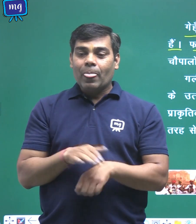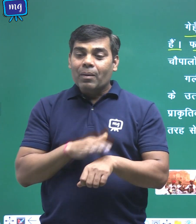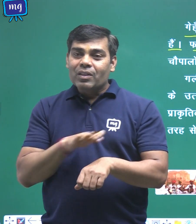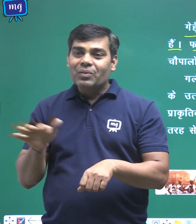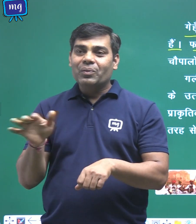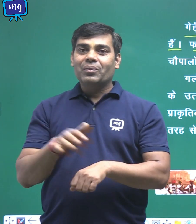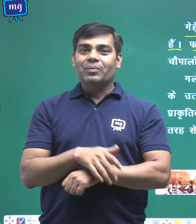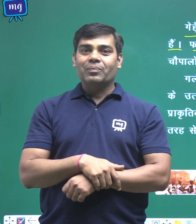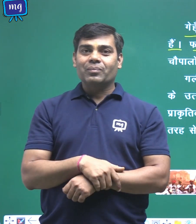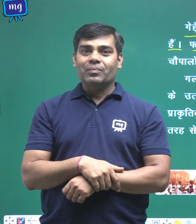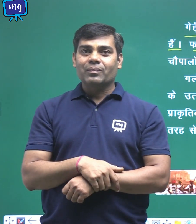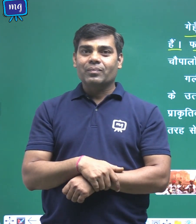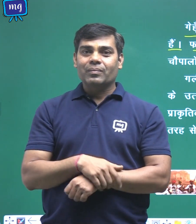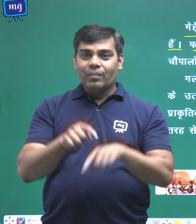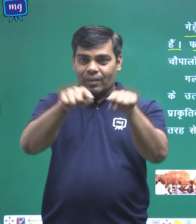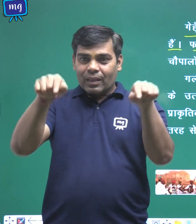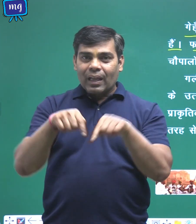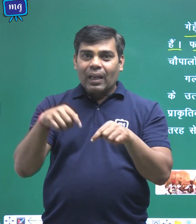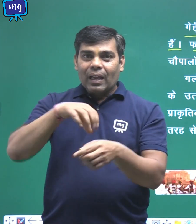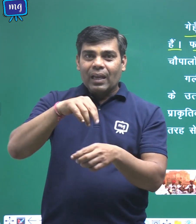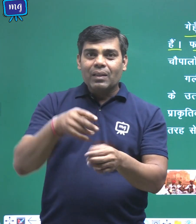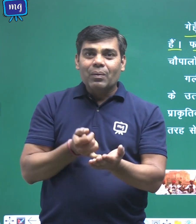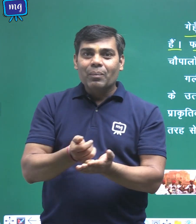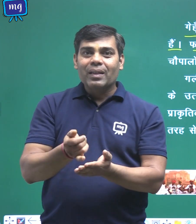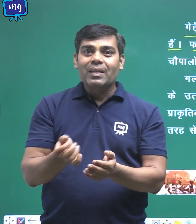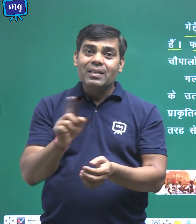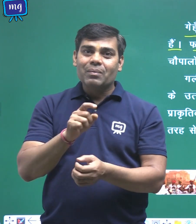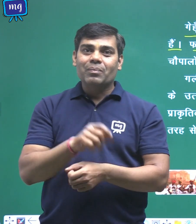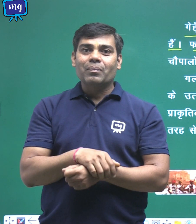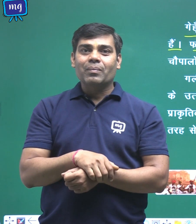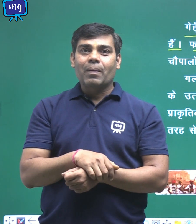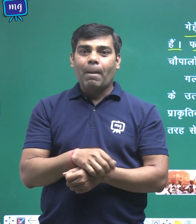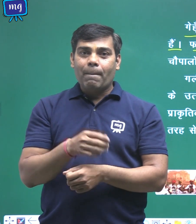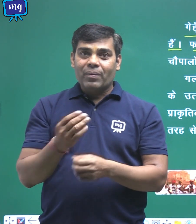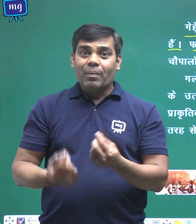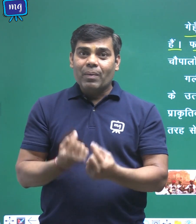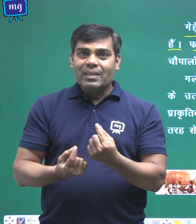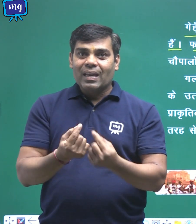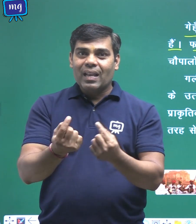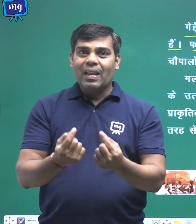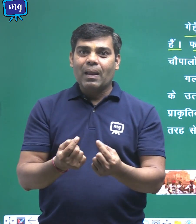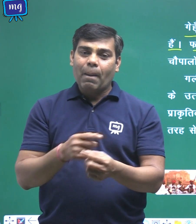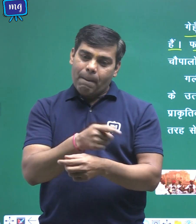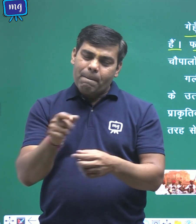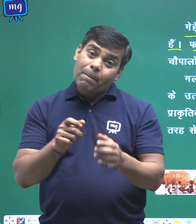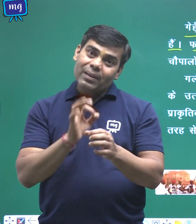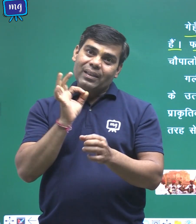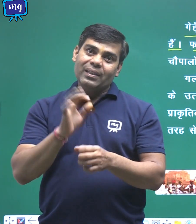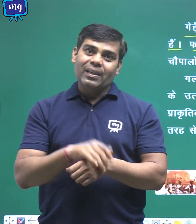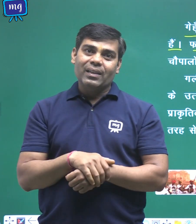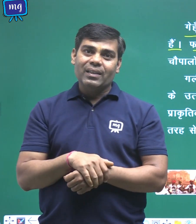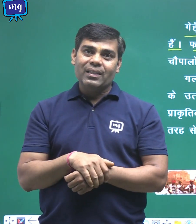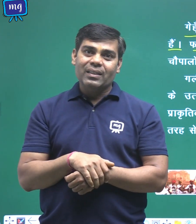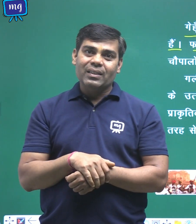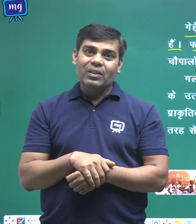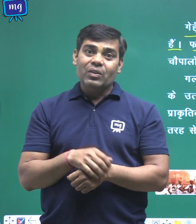बच्चों, खेतों में जब फसल पक जाती है